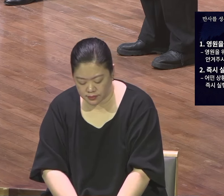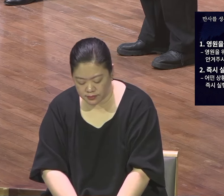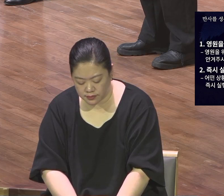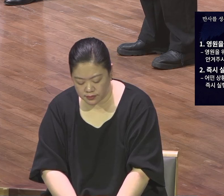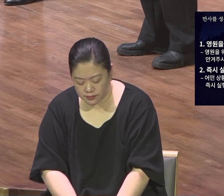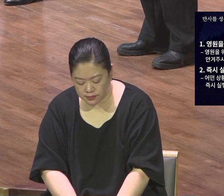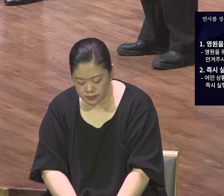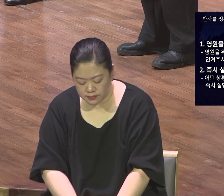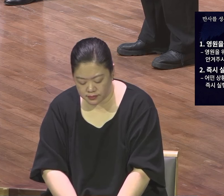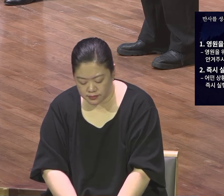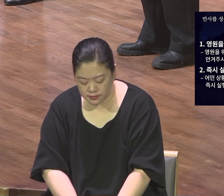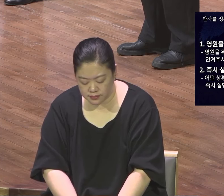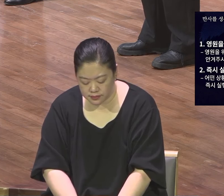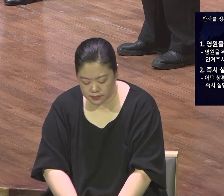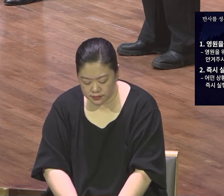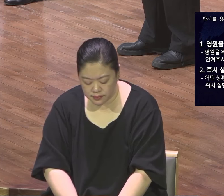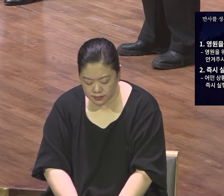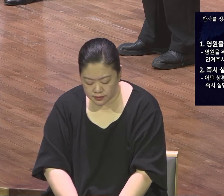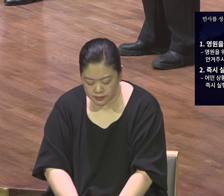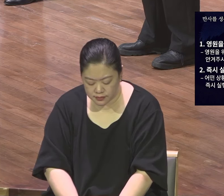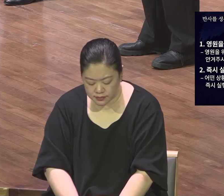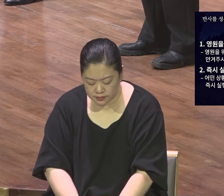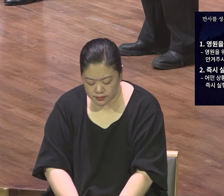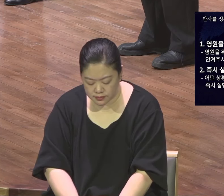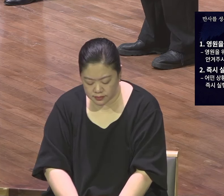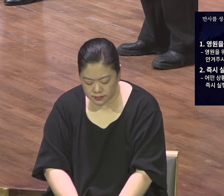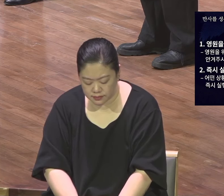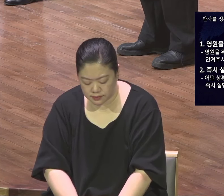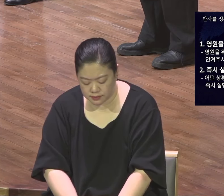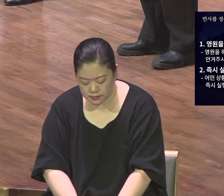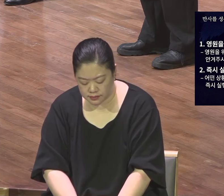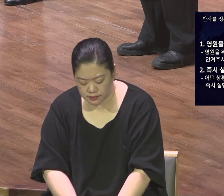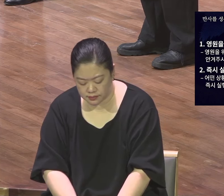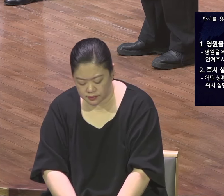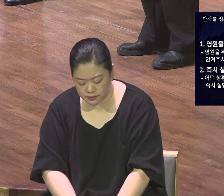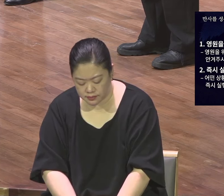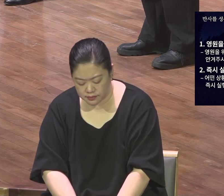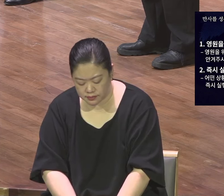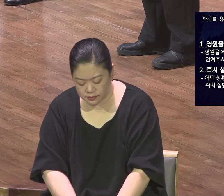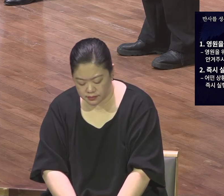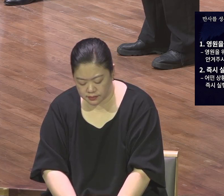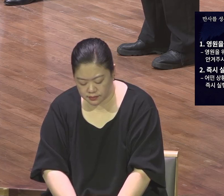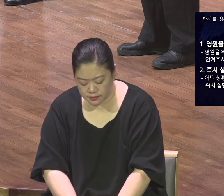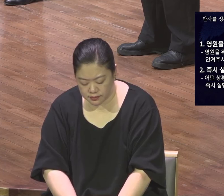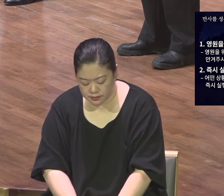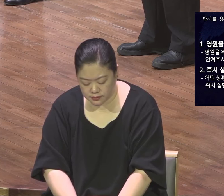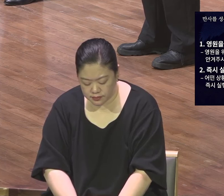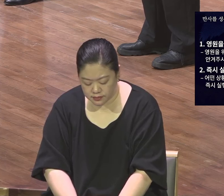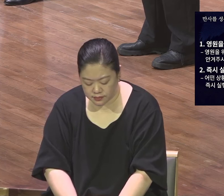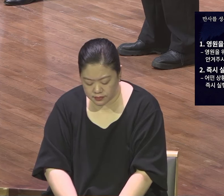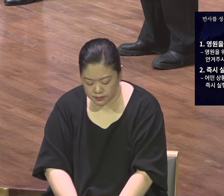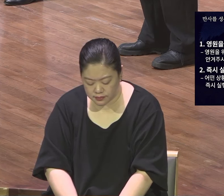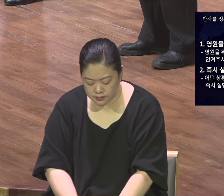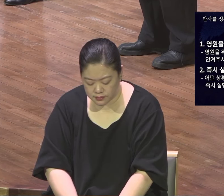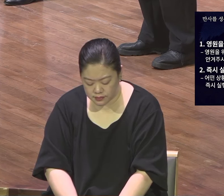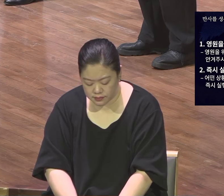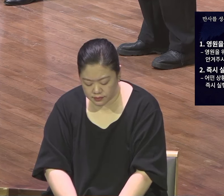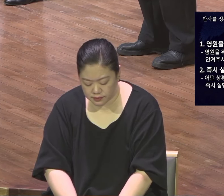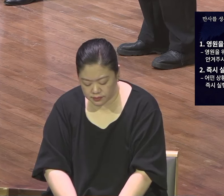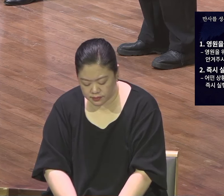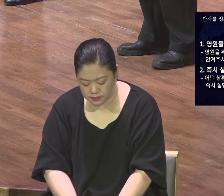주시옵소서. 영혼을 향한 문이 열리게 하여 주시옵시고 해 아래 것을 볼 것이 아니라 해 위의 것을 보는